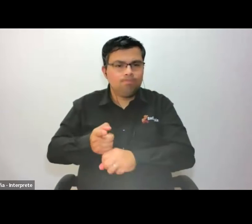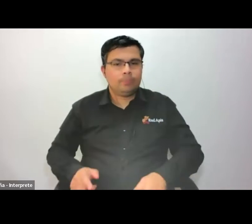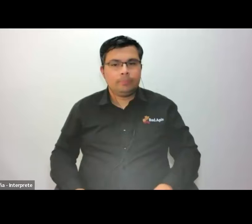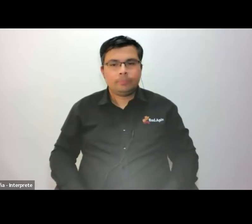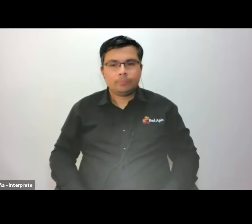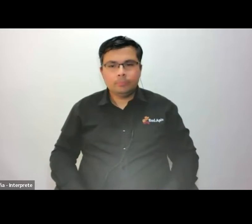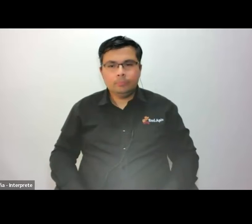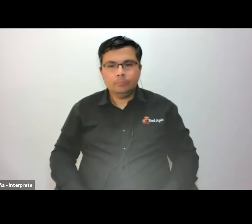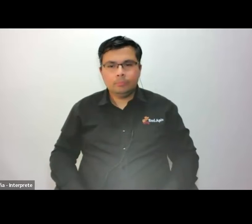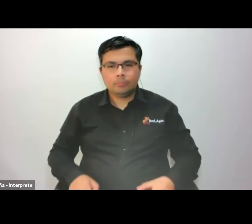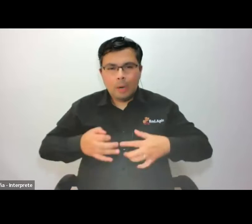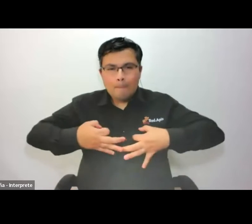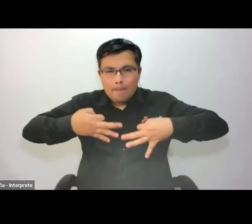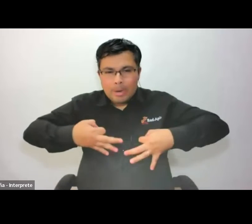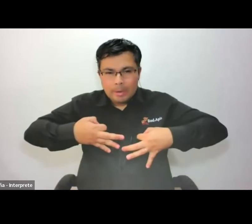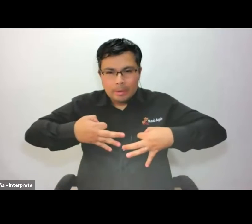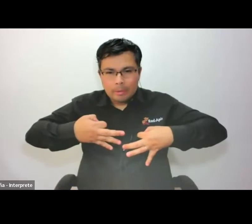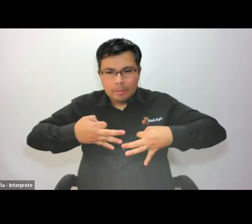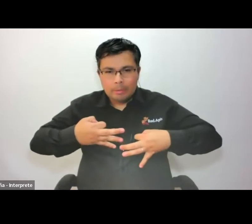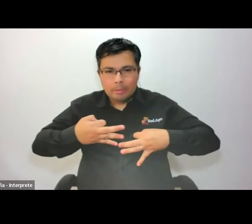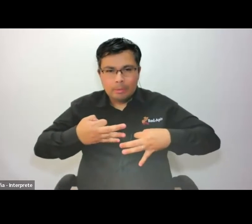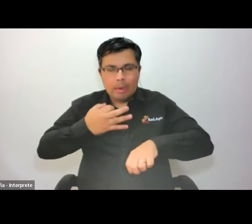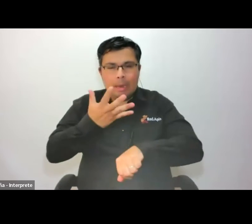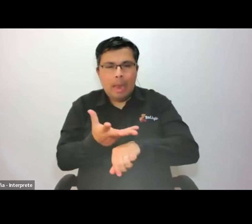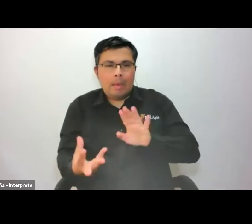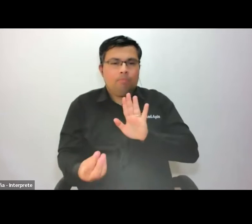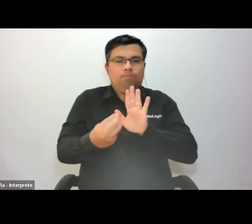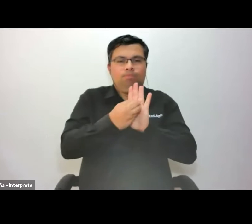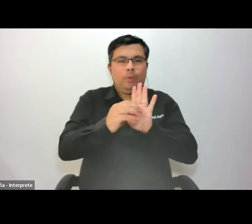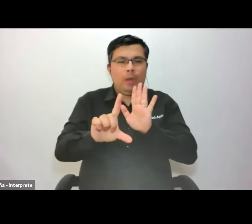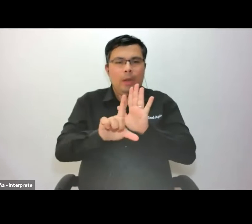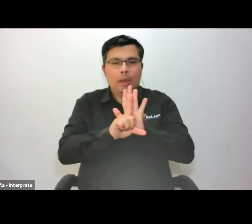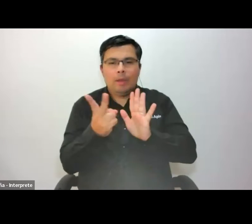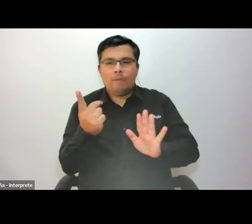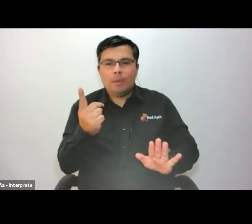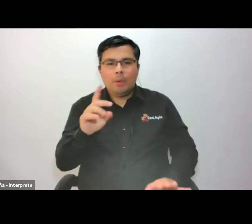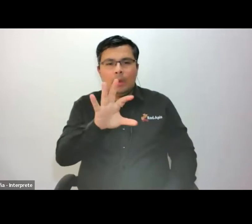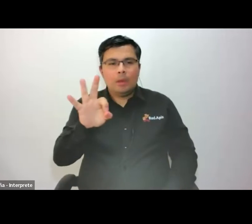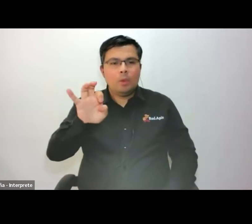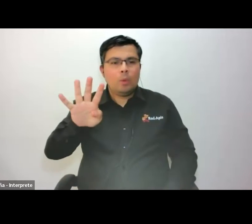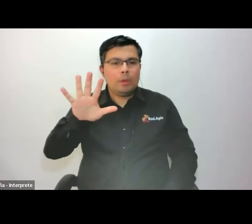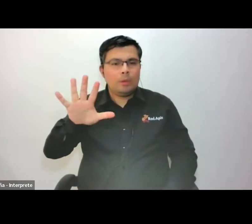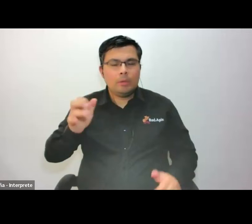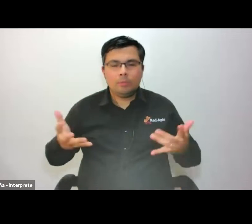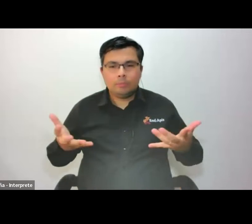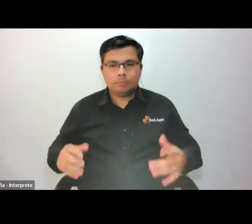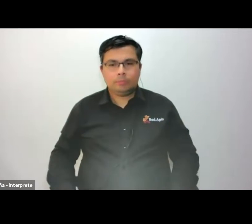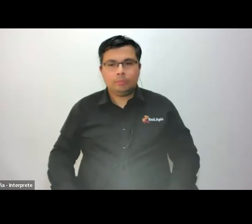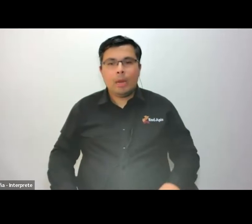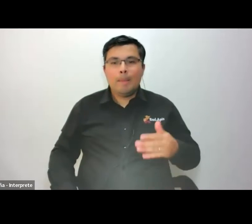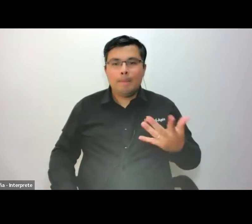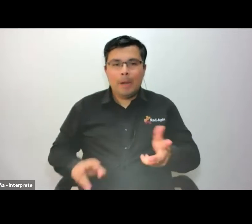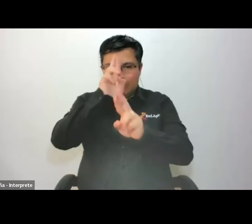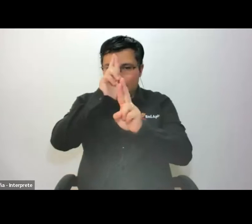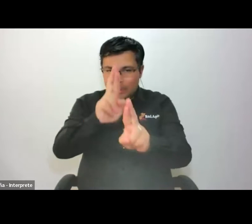contempla la ley 21.545 es que para efectos de difundir los derechos de las personas con